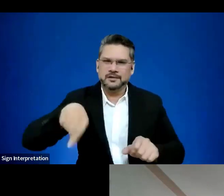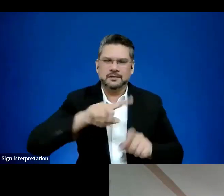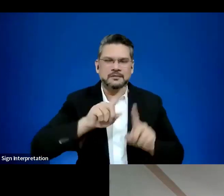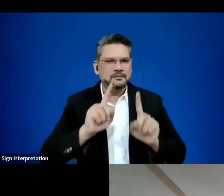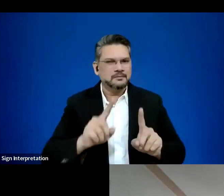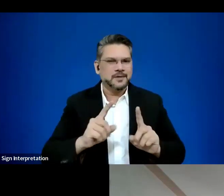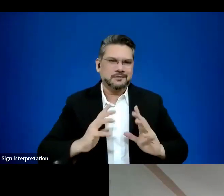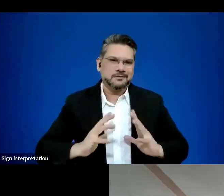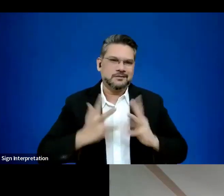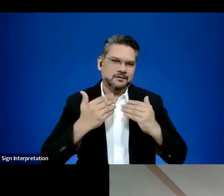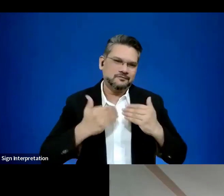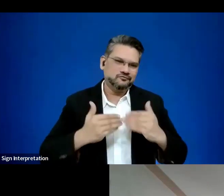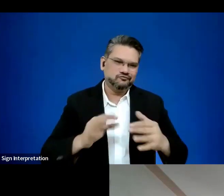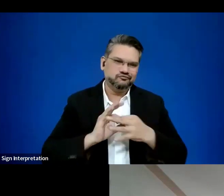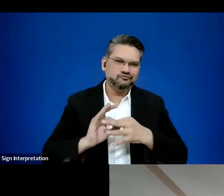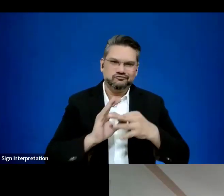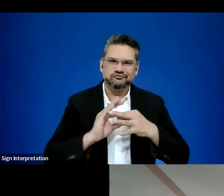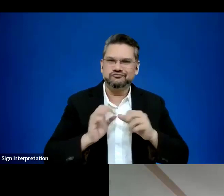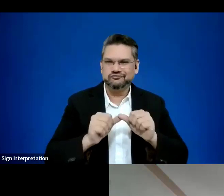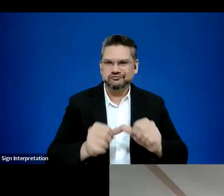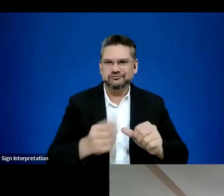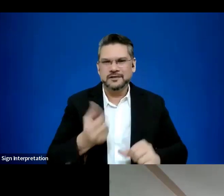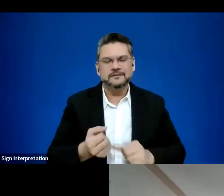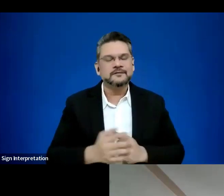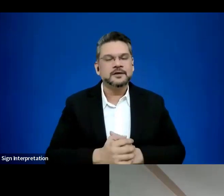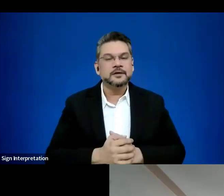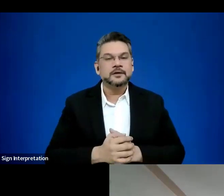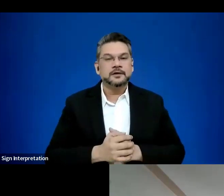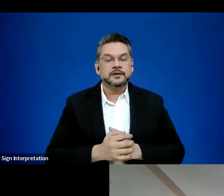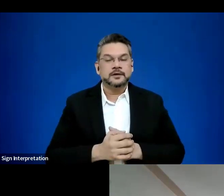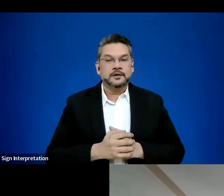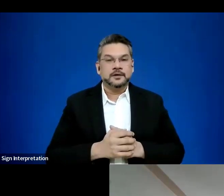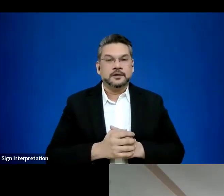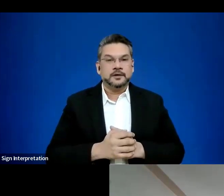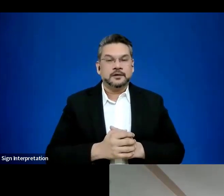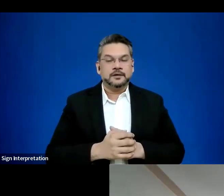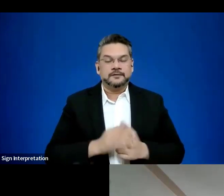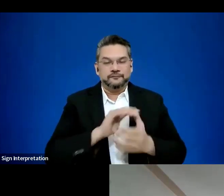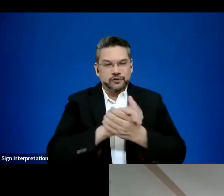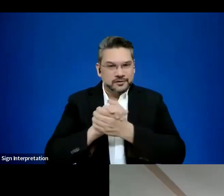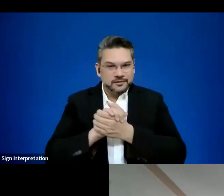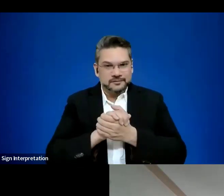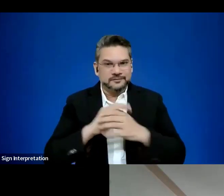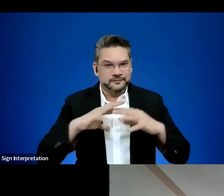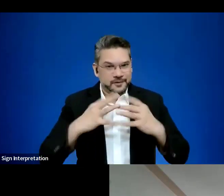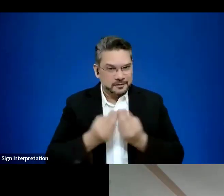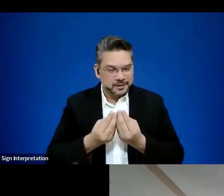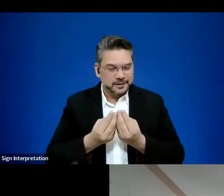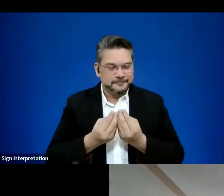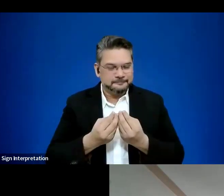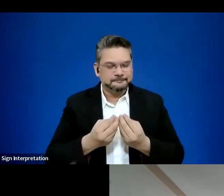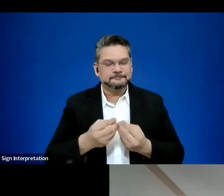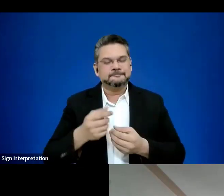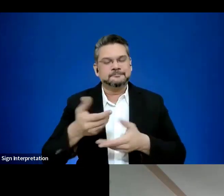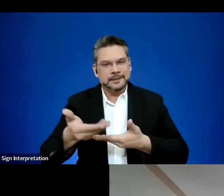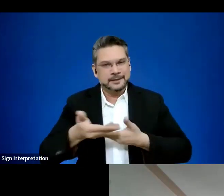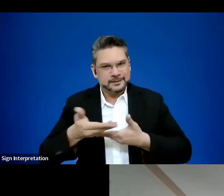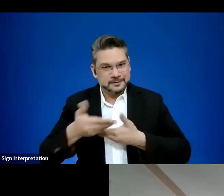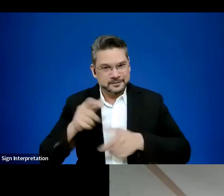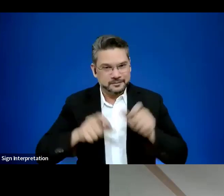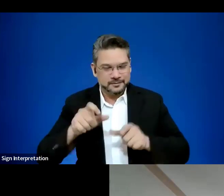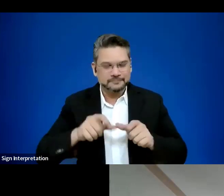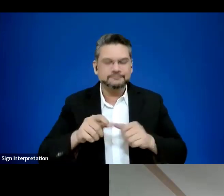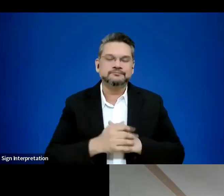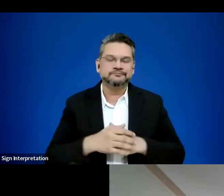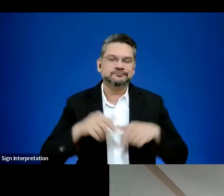那我们可能都自己有自己的疯狂，但是我们总是尽力的做到最好。所以